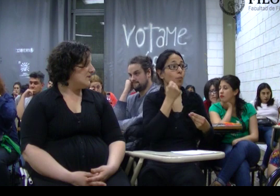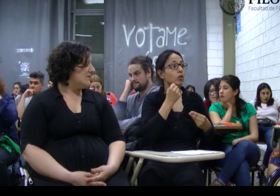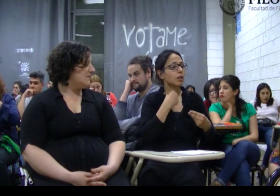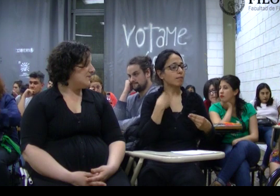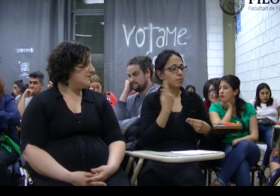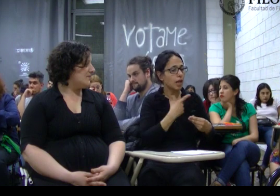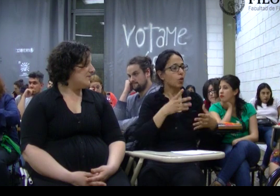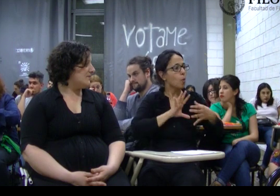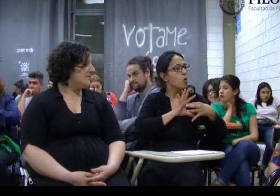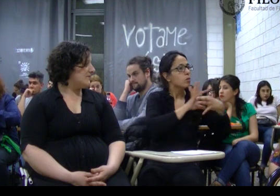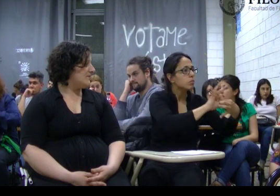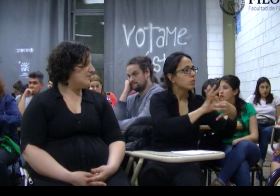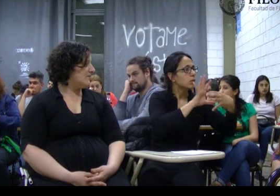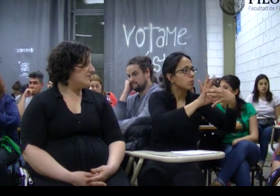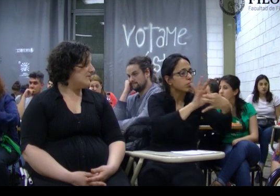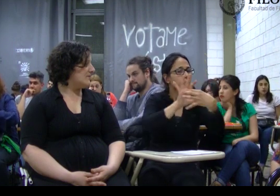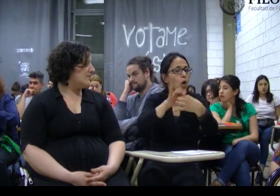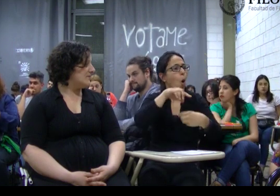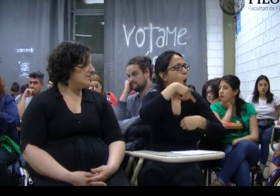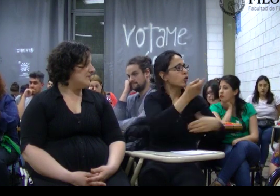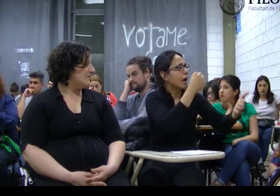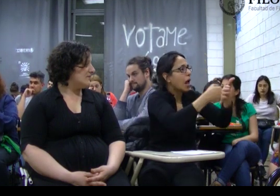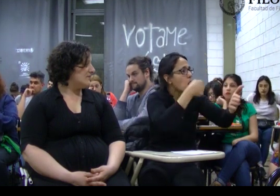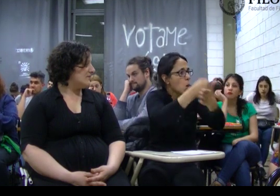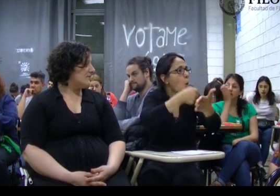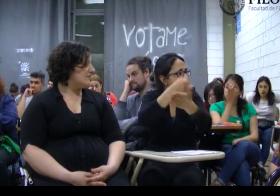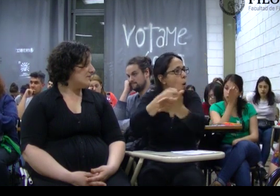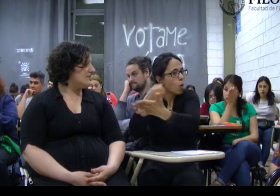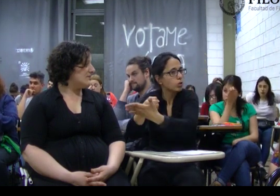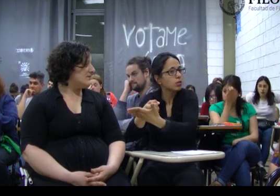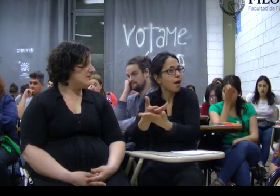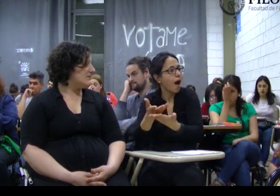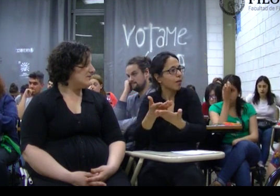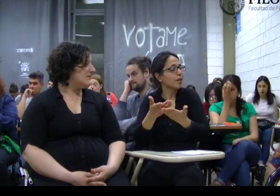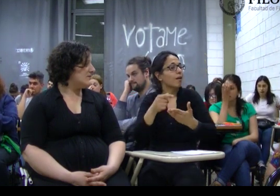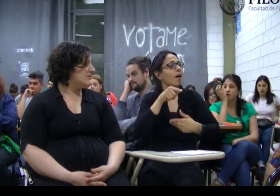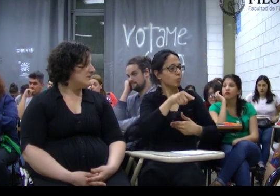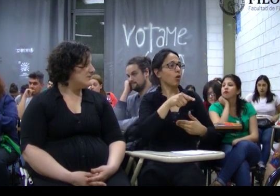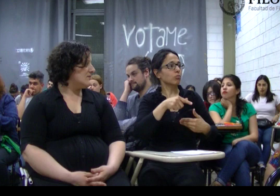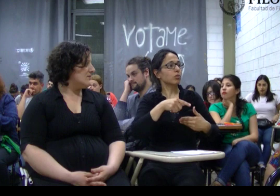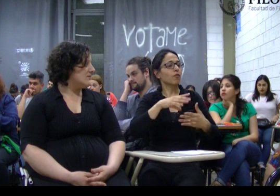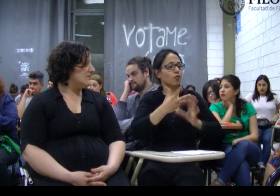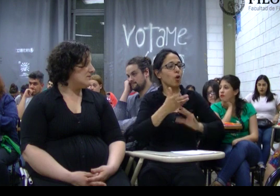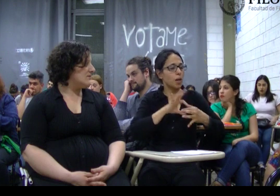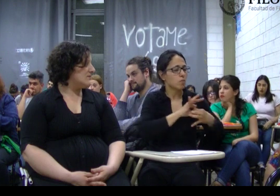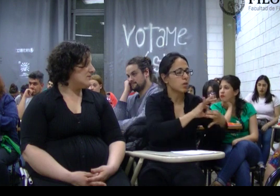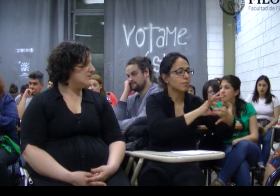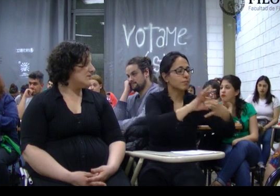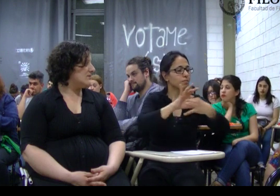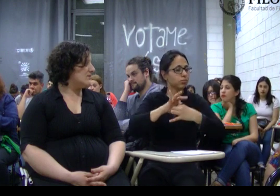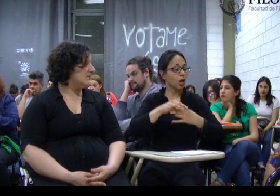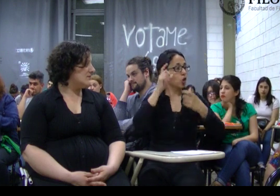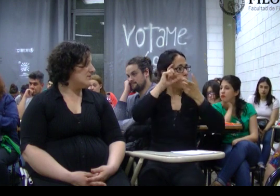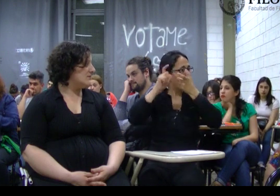luchas que también han sido voces marginadas de este conocimiento legítimo, más podemos abrir el abanico de experiencias